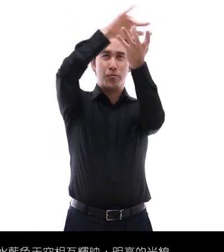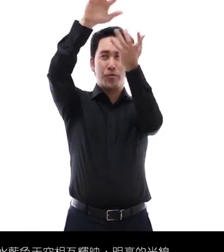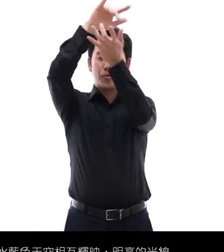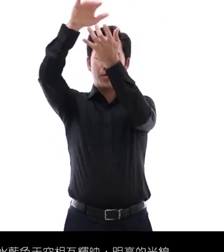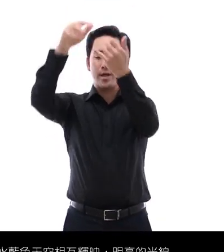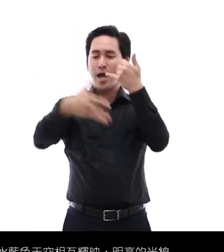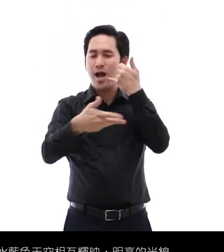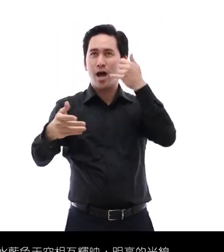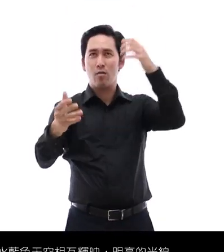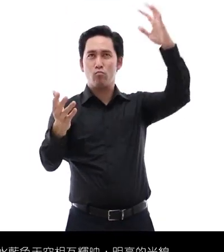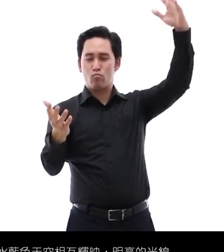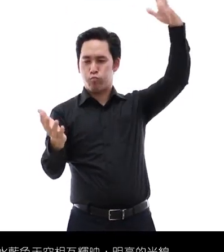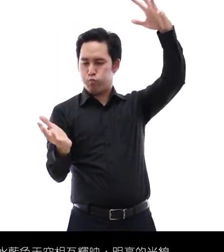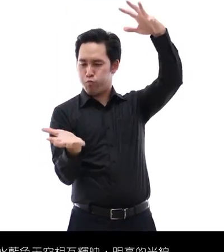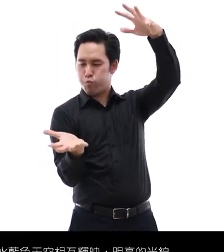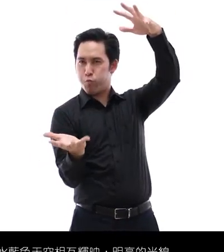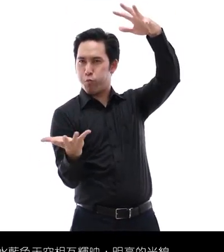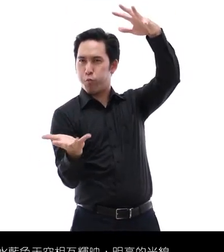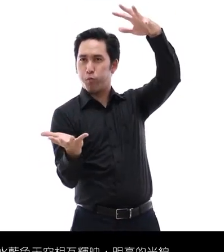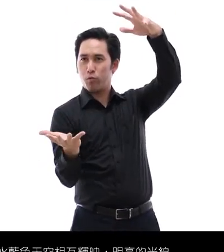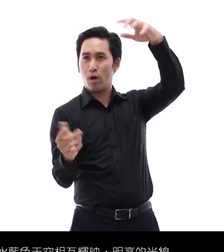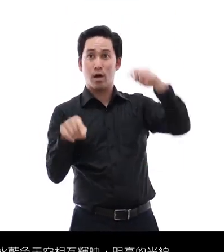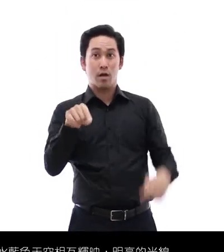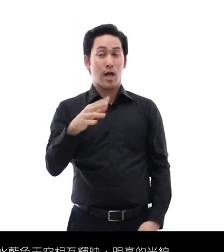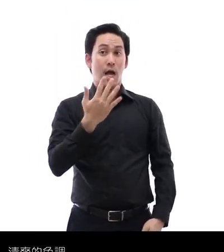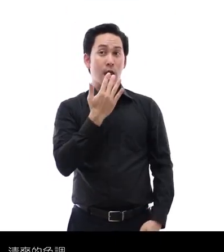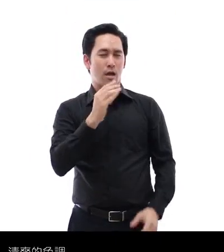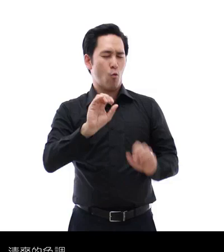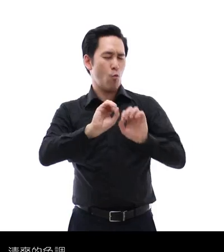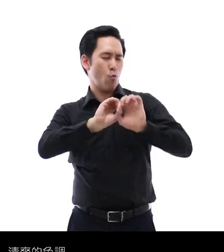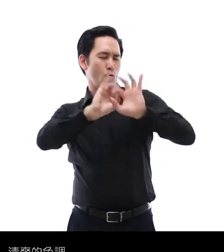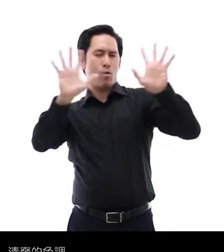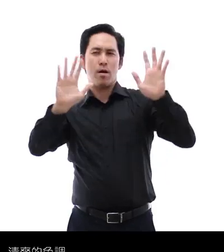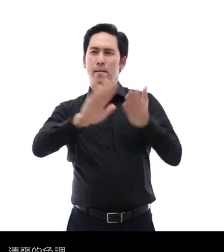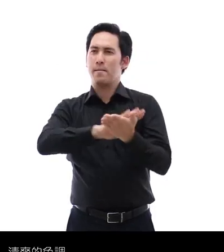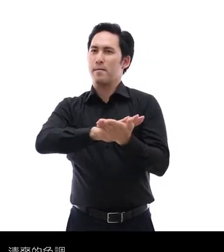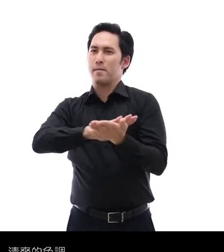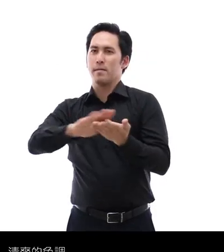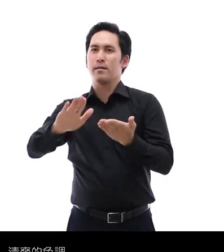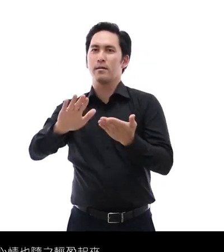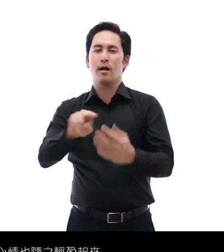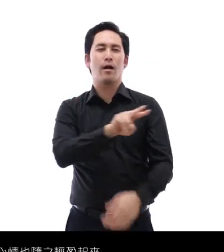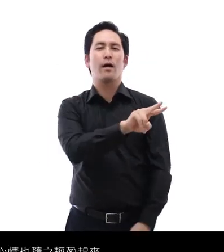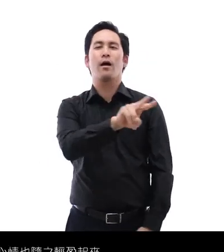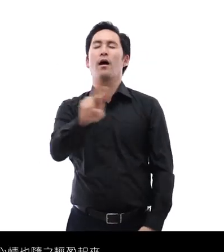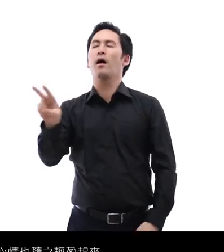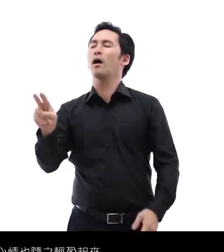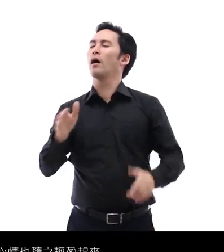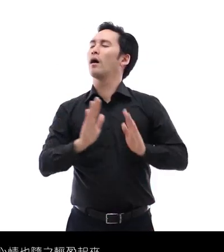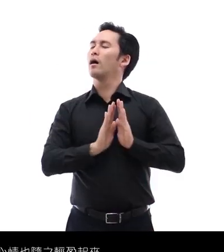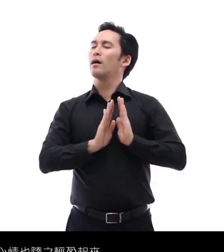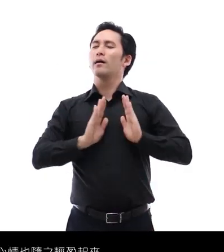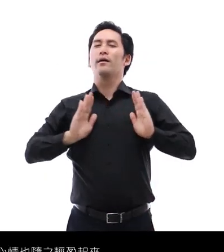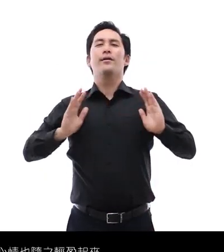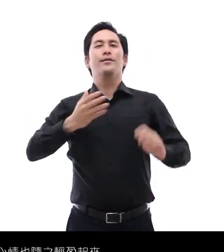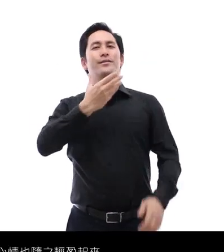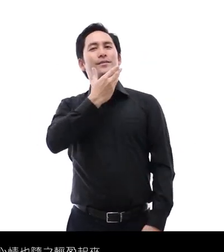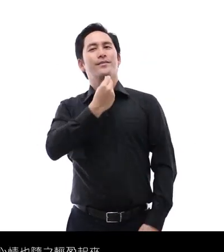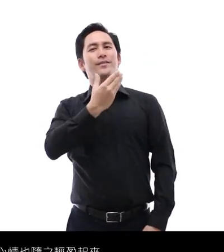色天空相互辉映，明亮的光线，清爽的色调，让人心情也随之轻盈